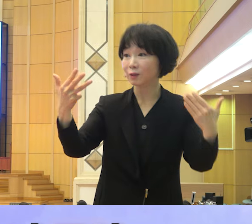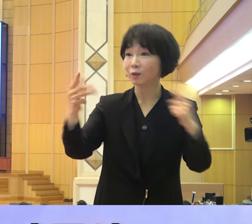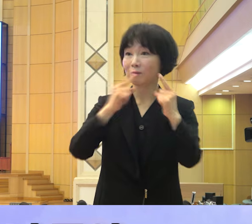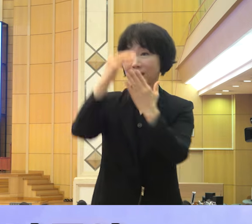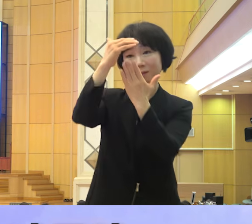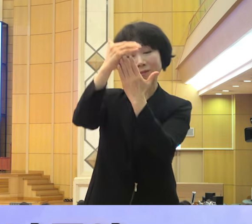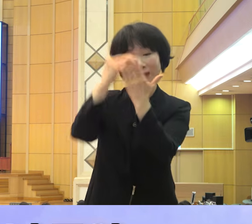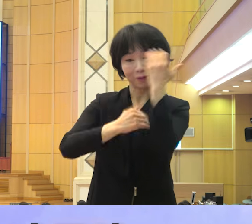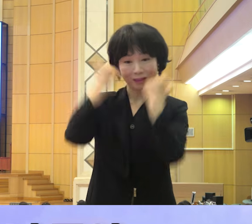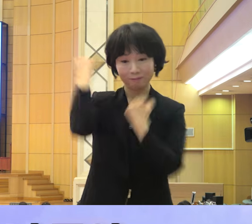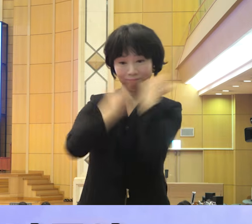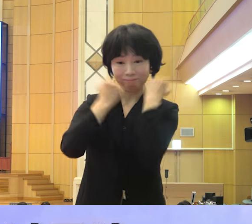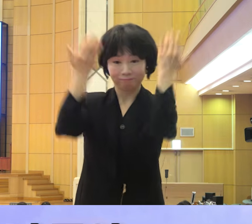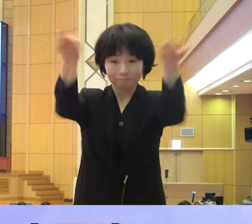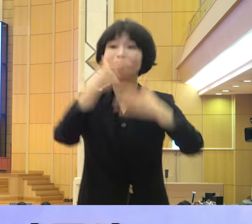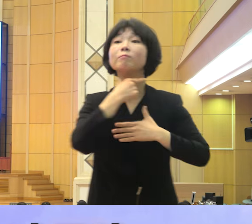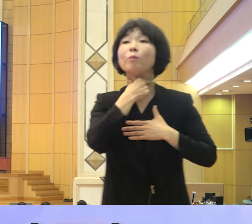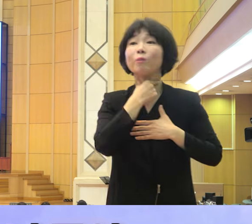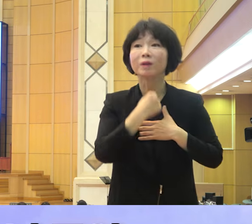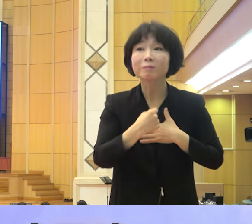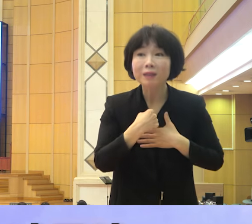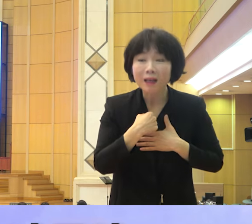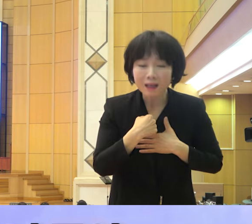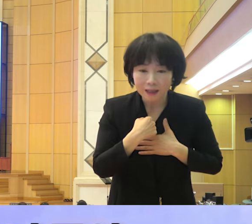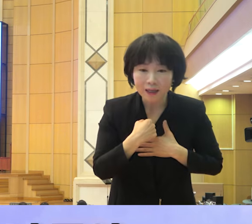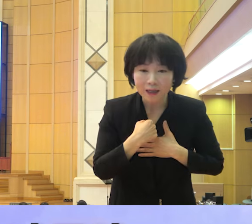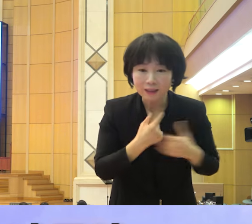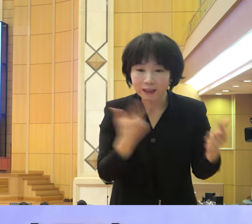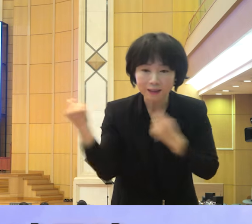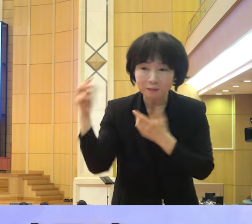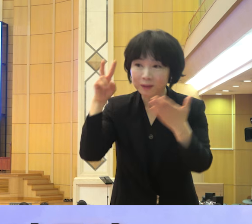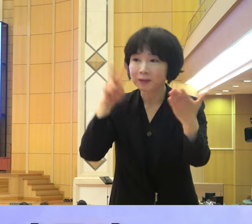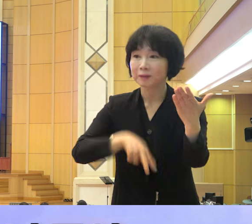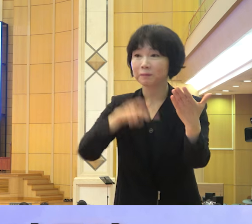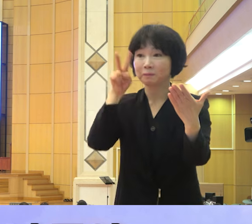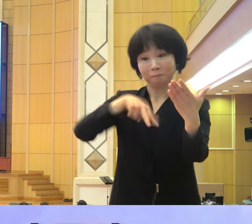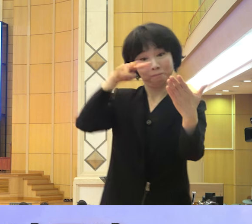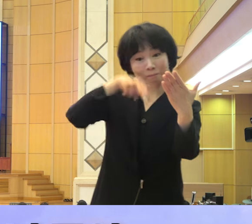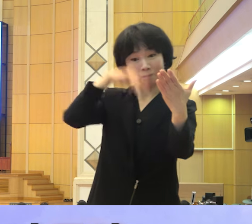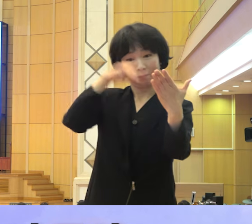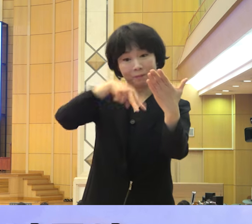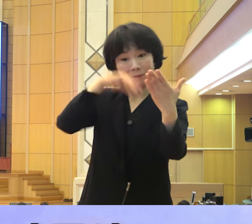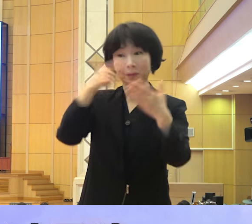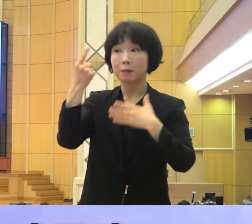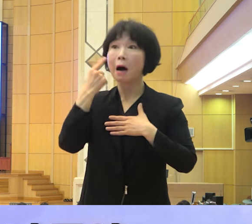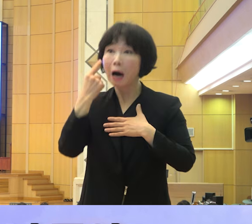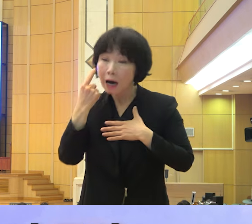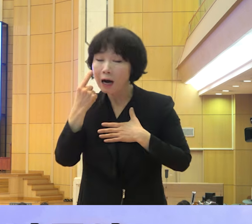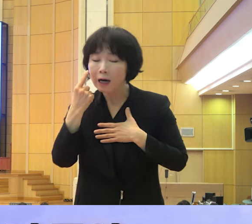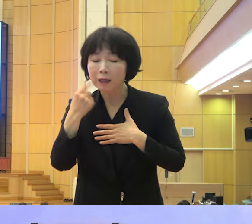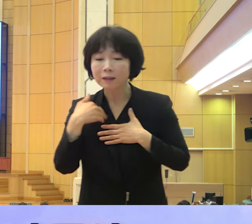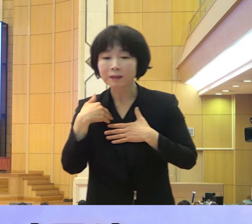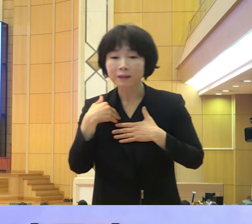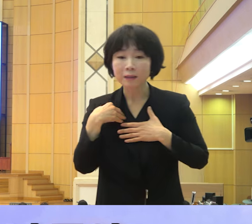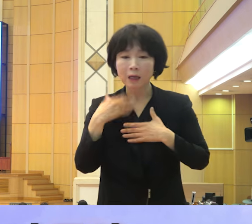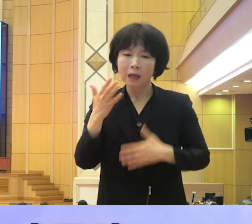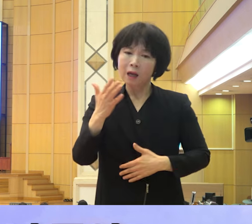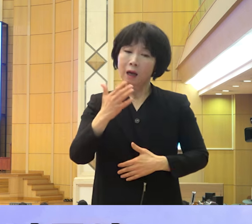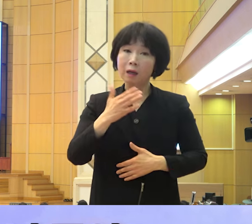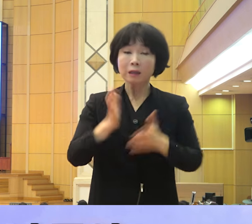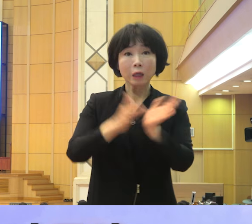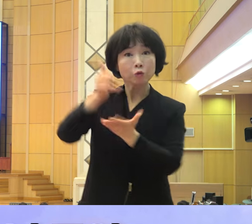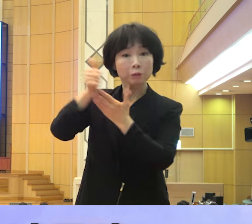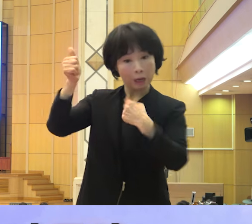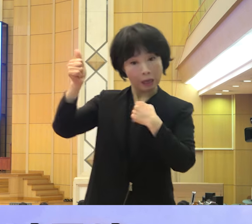18절에서 19절 말씀을 다 함께 읽어보도록 하겠습니다. 시작.